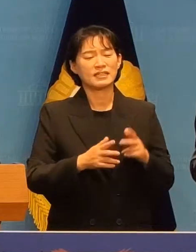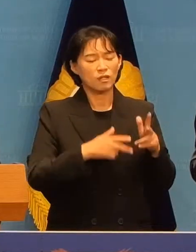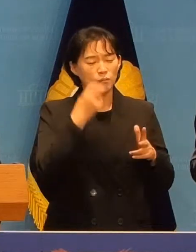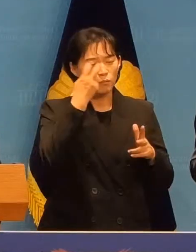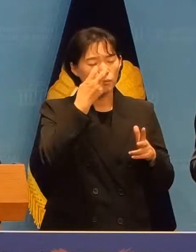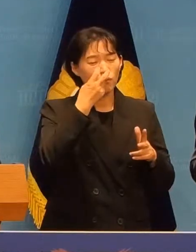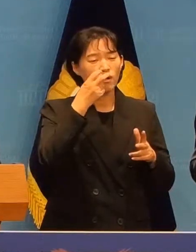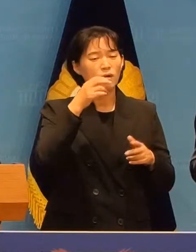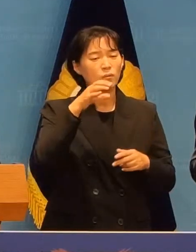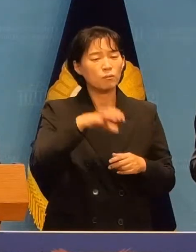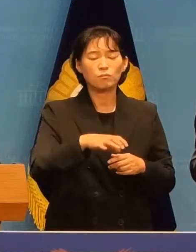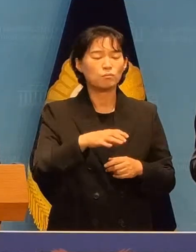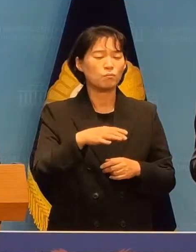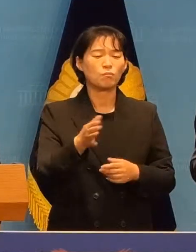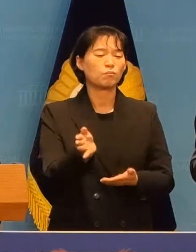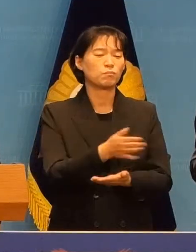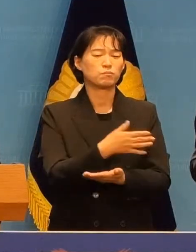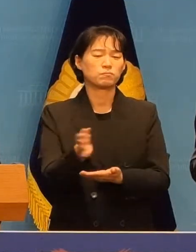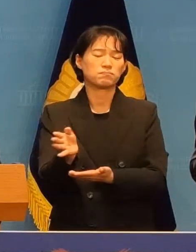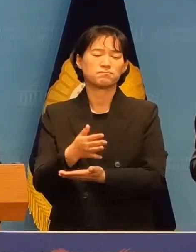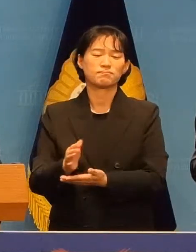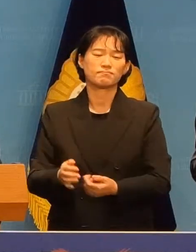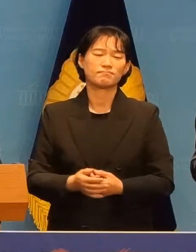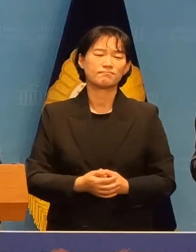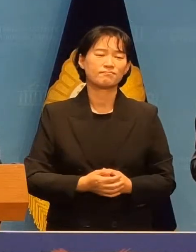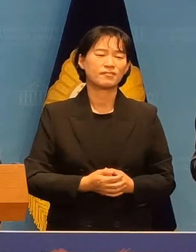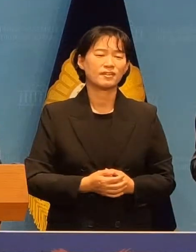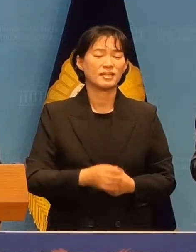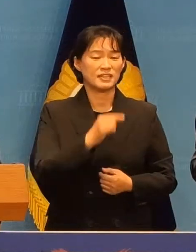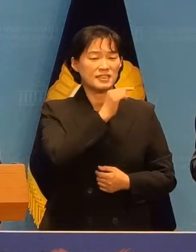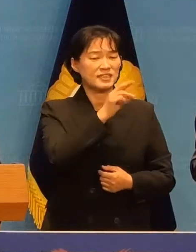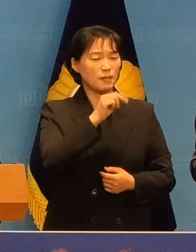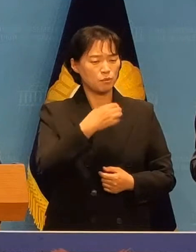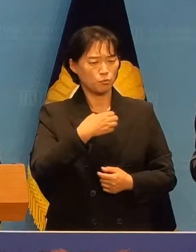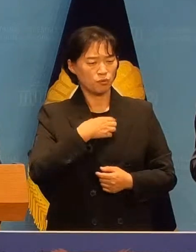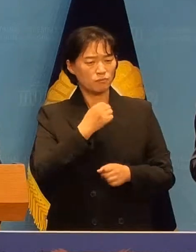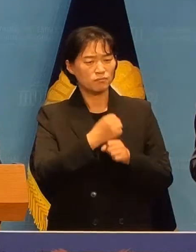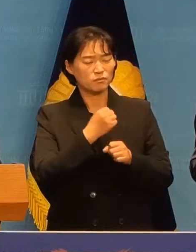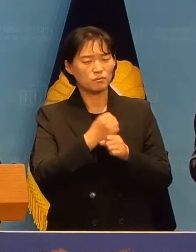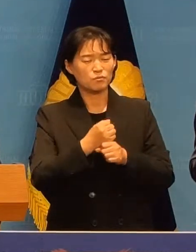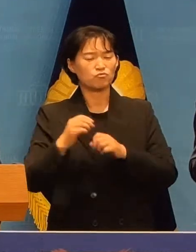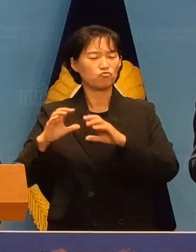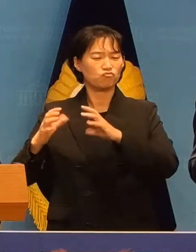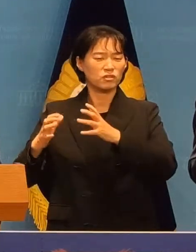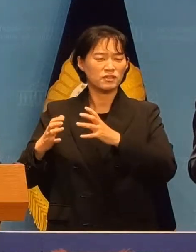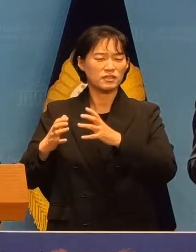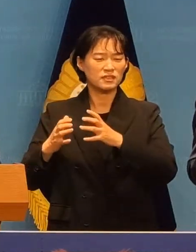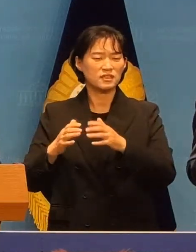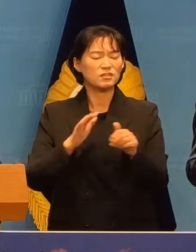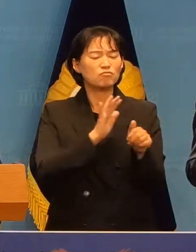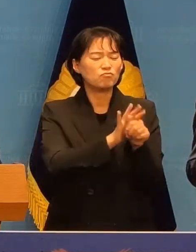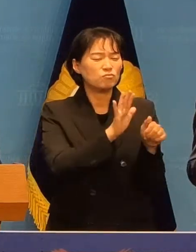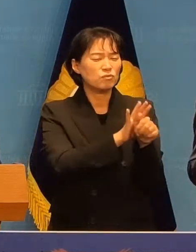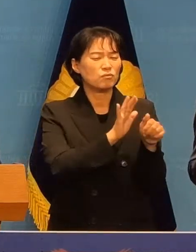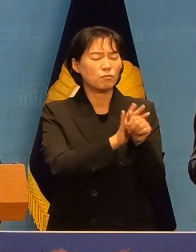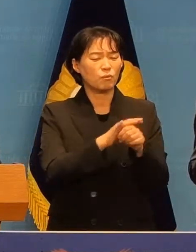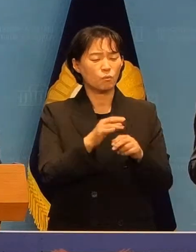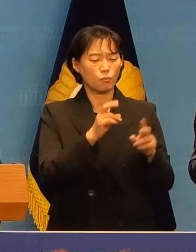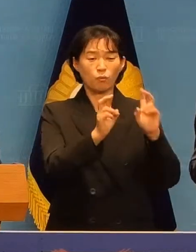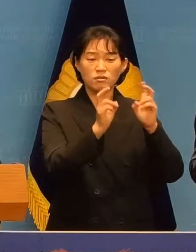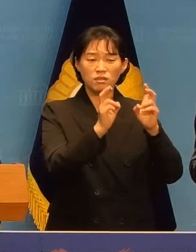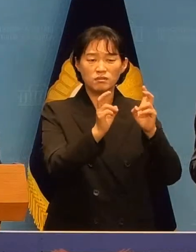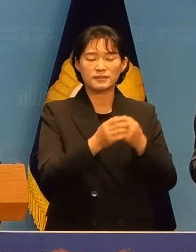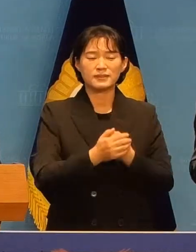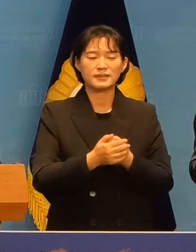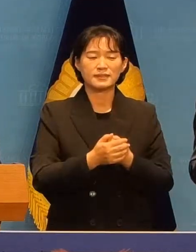보호할 견제장치도 없었습니다. GM은 위기를 만들고 국가는 지원하고 회사는